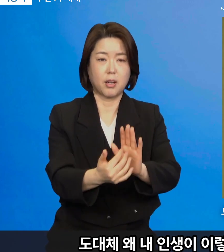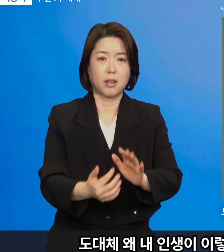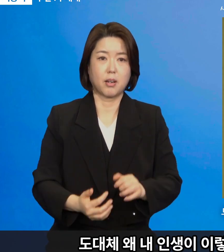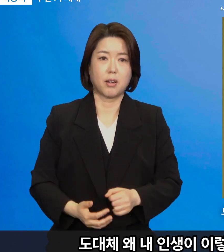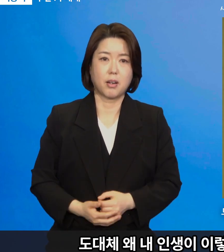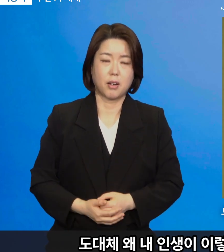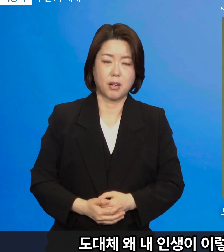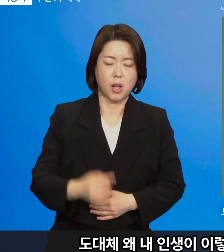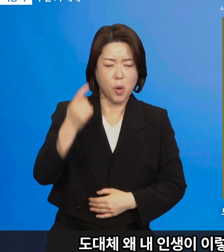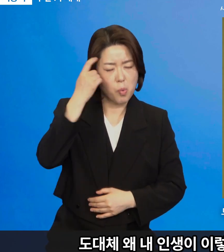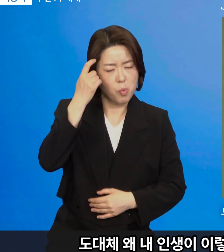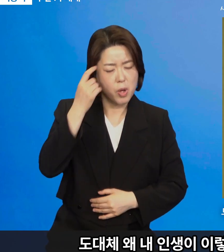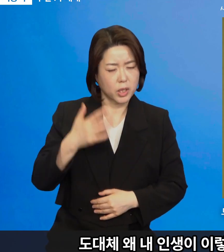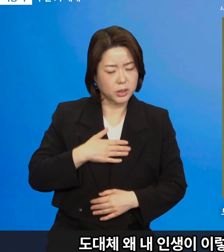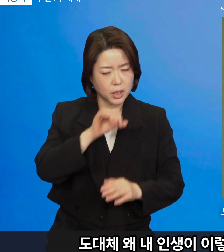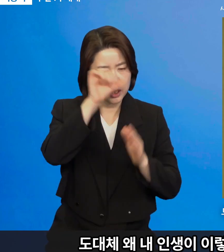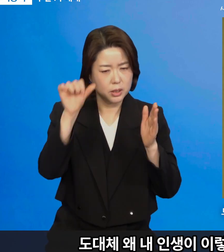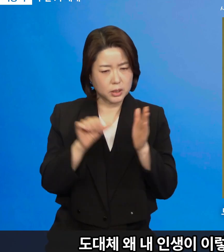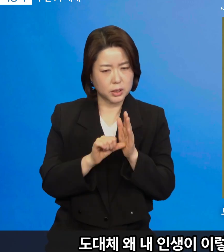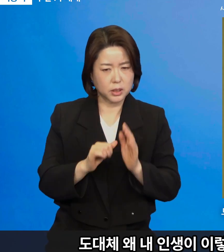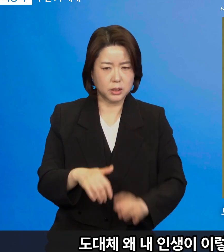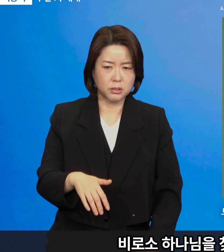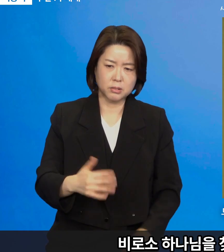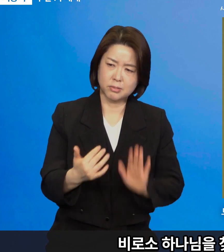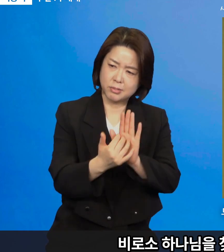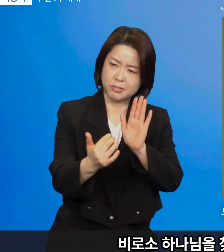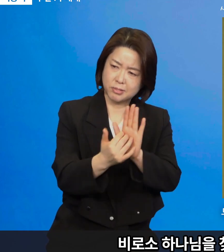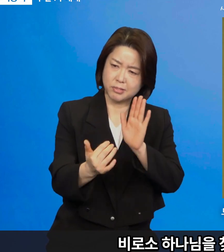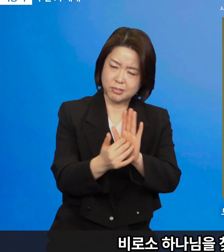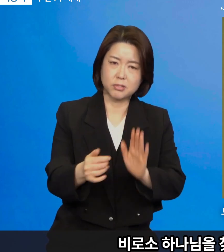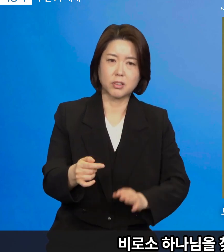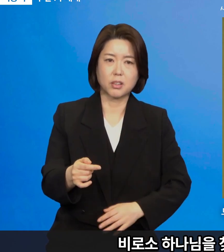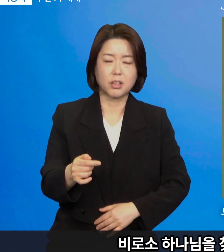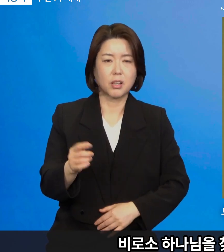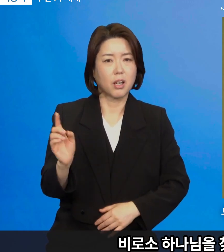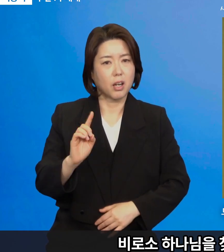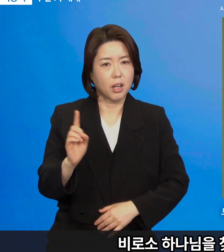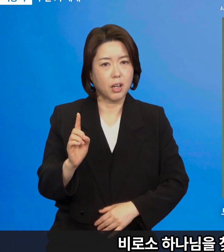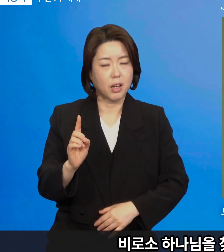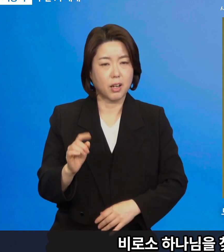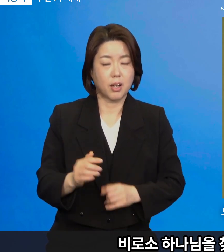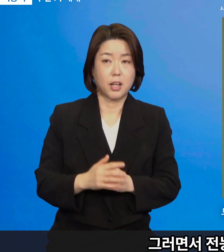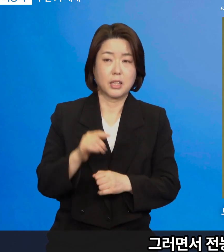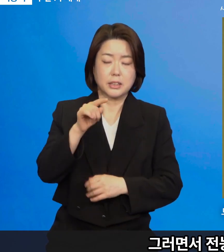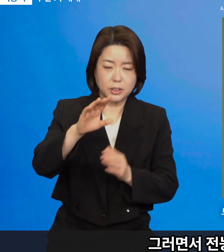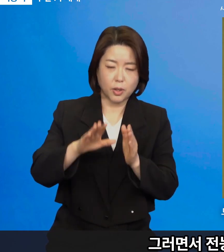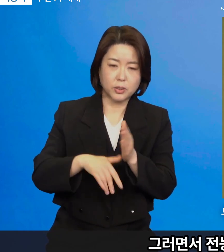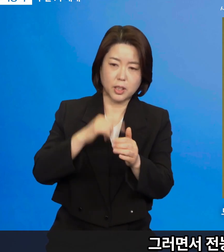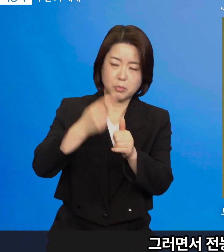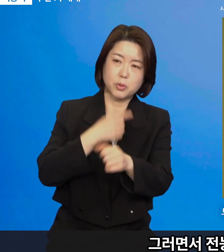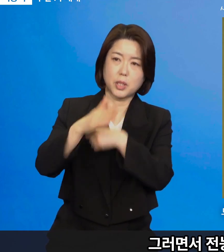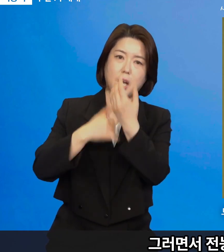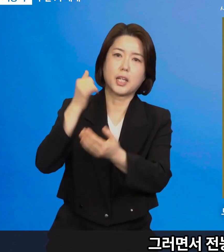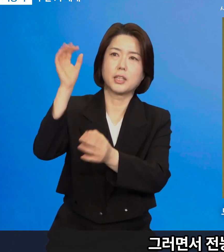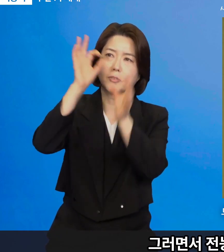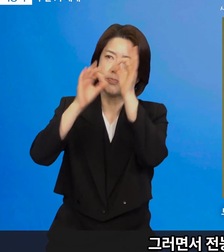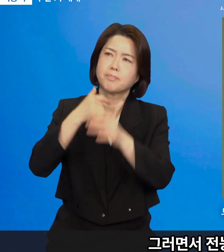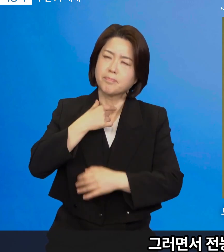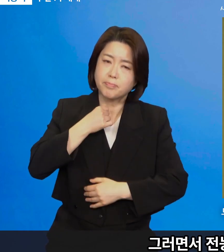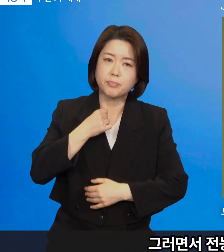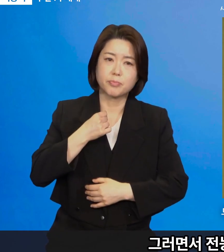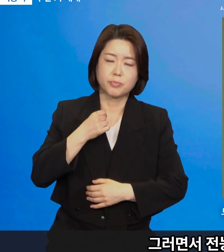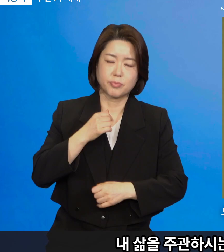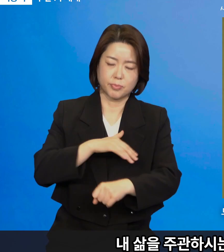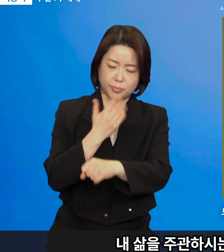도대체 왜 내 인생이 이렇게 막히는가라고 할 때에 비로소 하나님을 찾게 된다는 거예요. 그러면서 전능하신